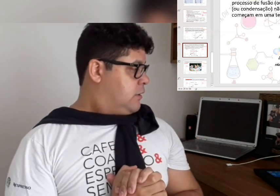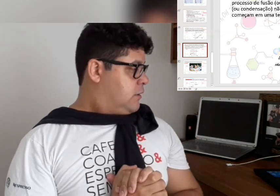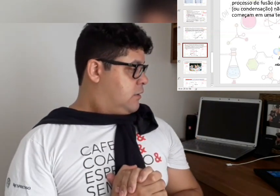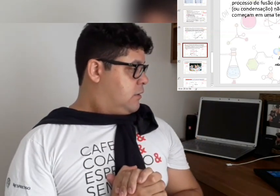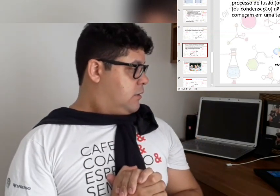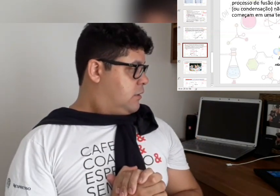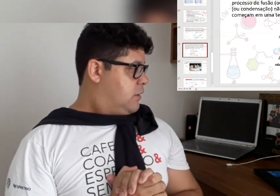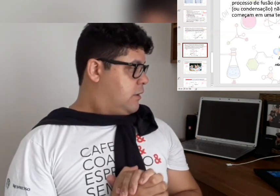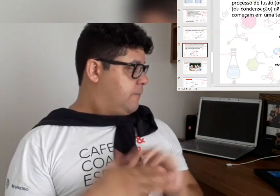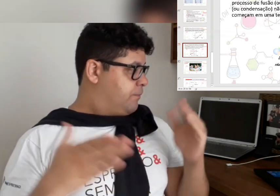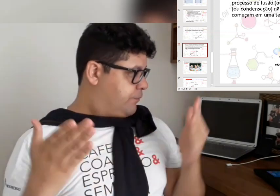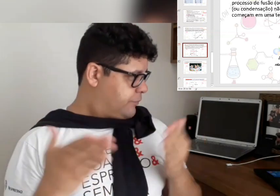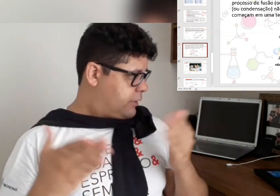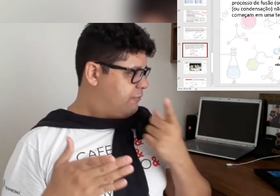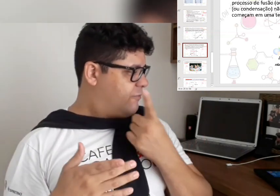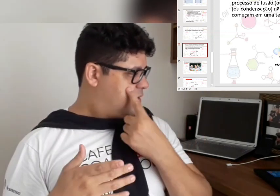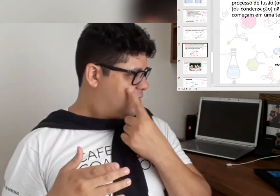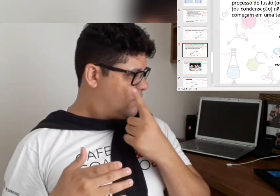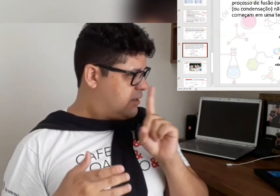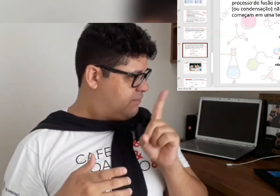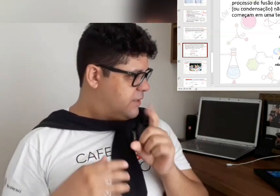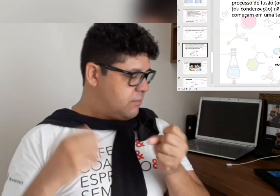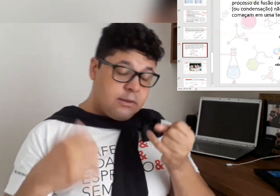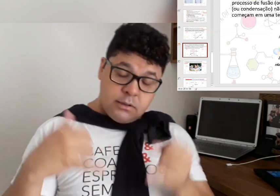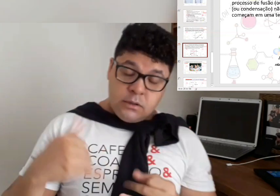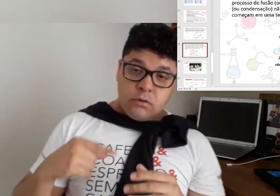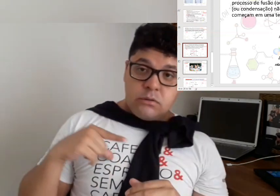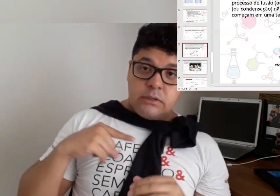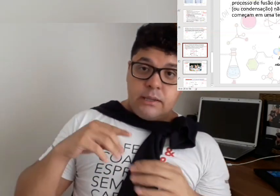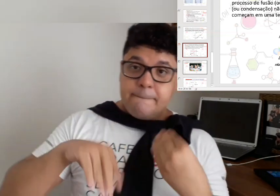Acontece durante a variação da temperatura, tá?